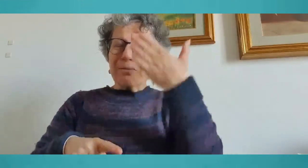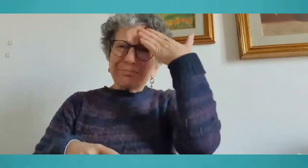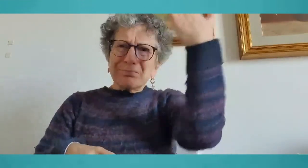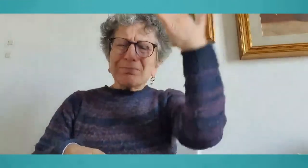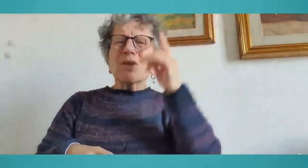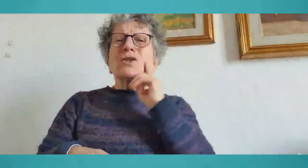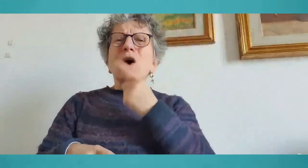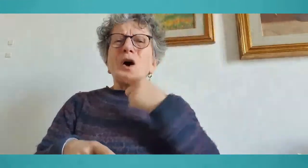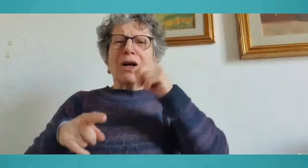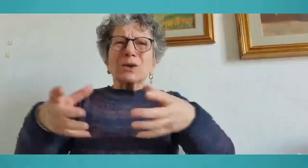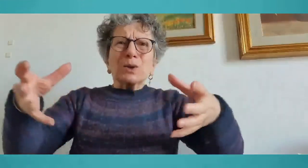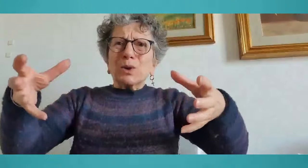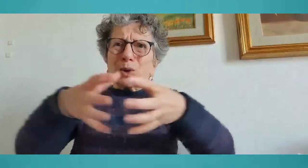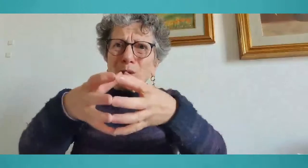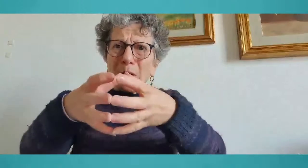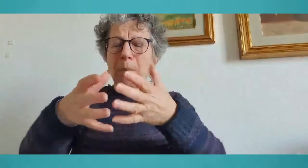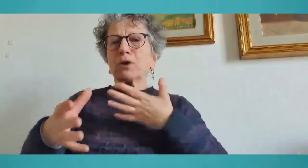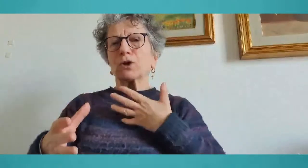dato un crepo